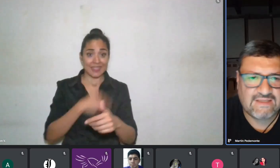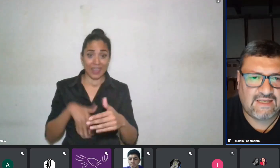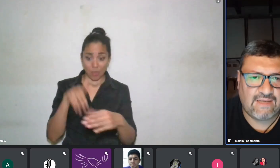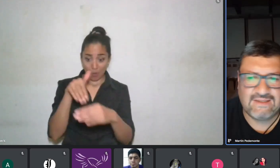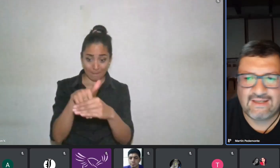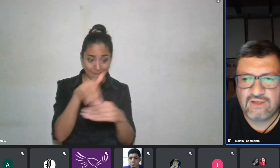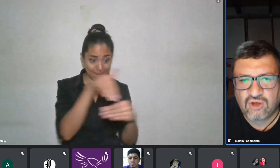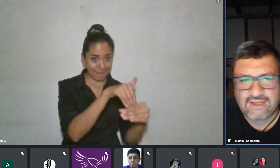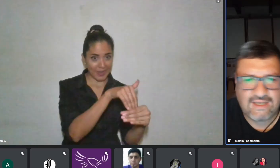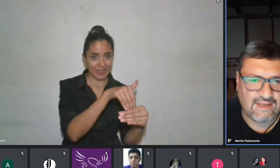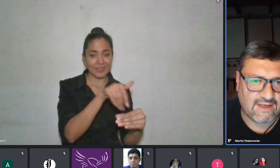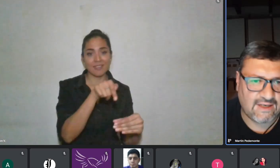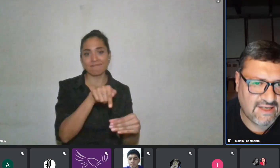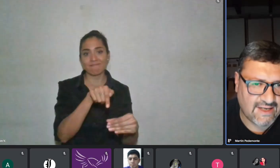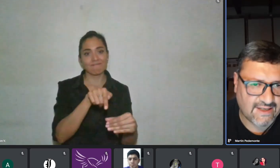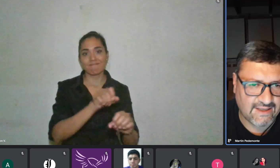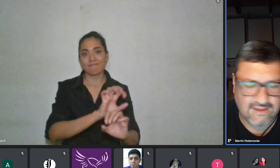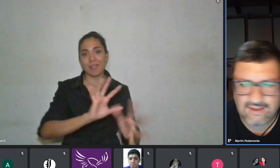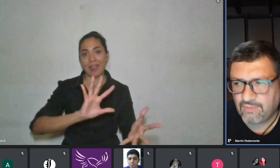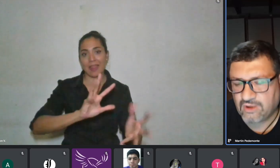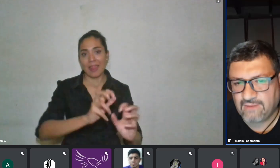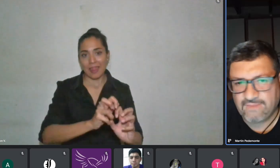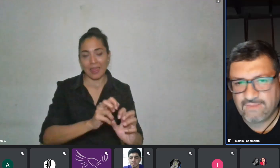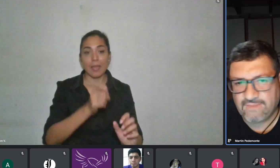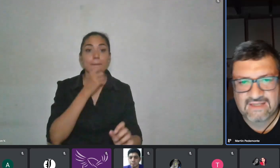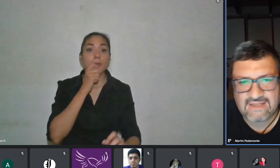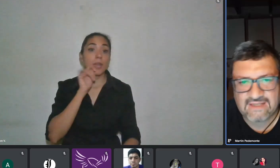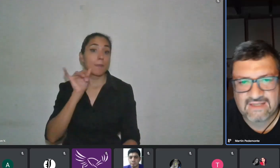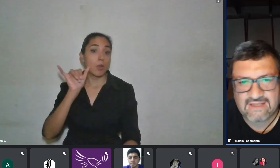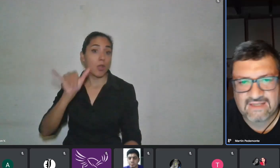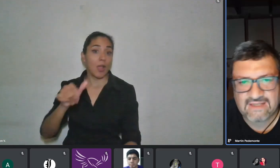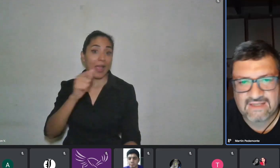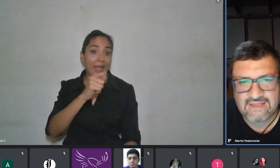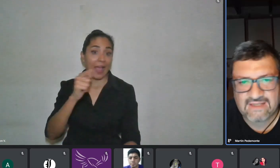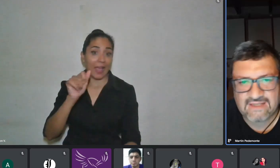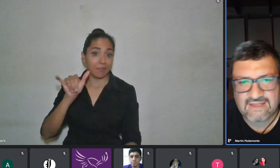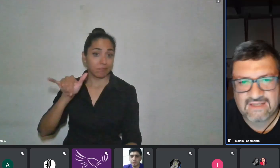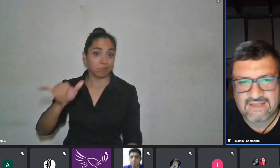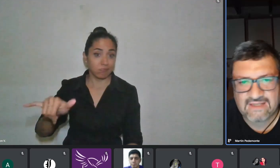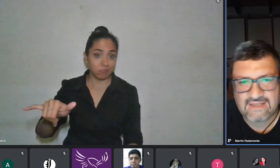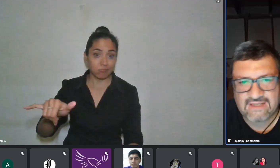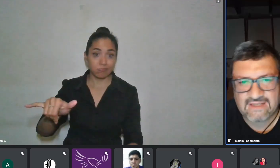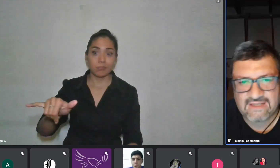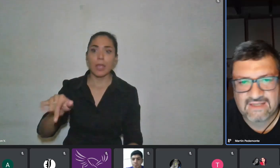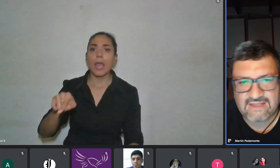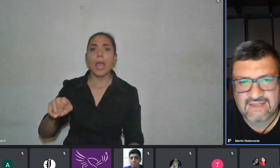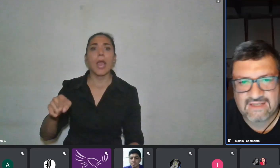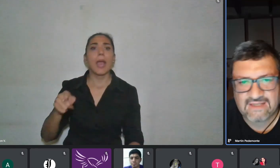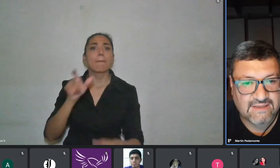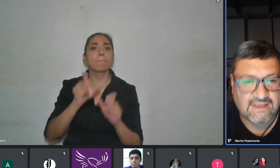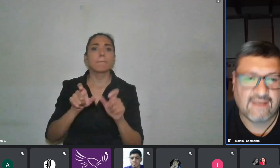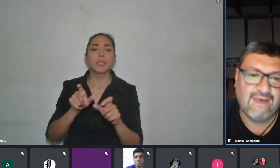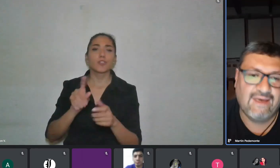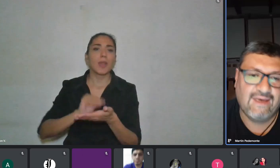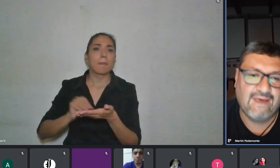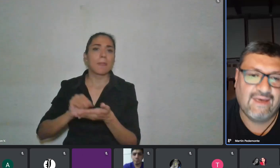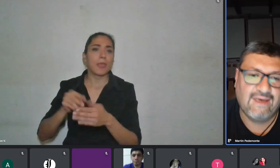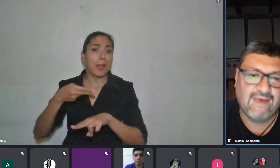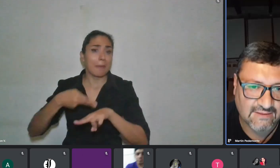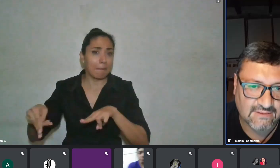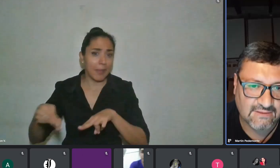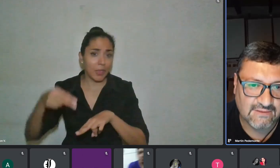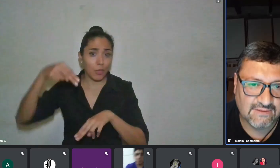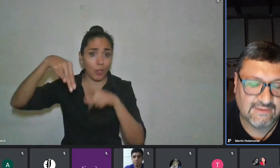Porque empiezan a meter ñoquis en aerolíneas argentinas, porque empiezan a meter ñoquis en trenes argentinos. Es decir, una empresa es